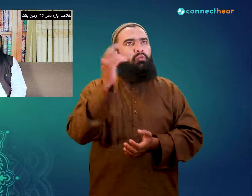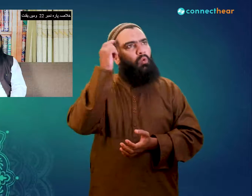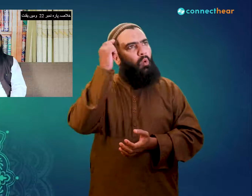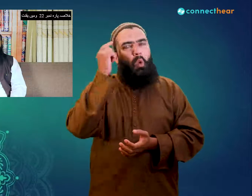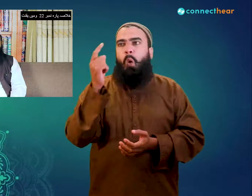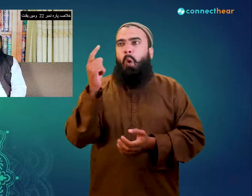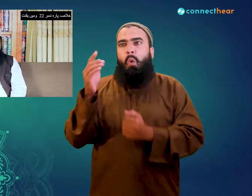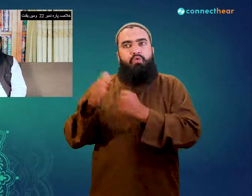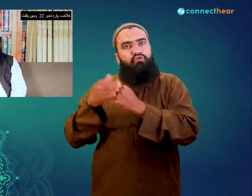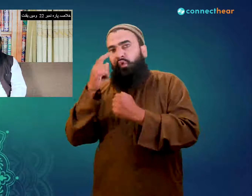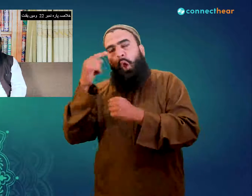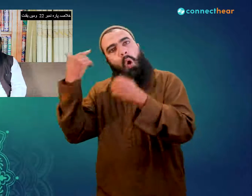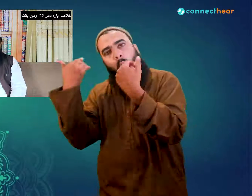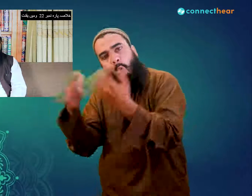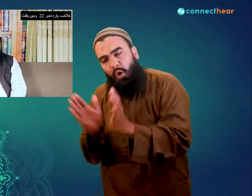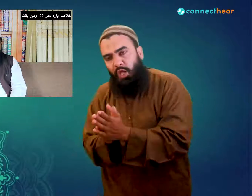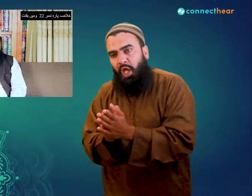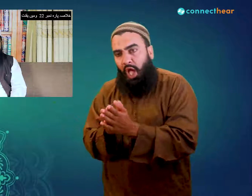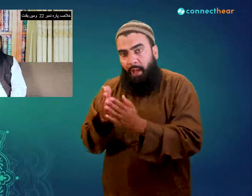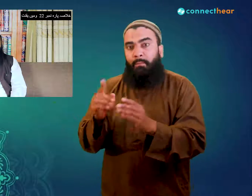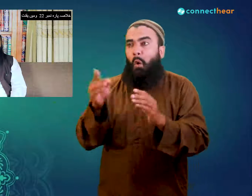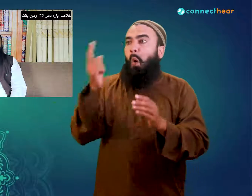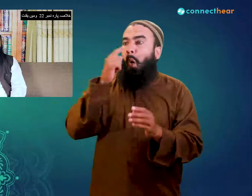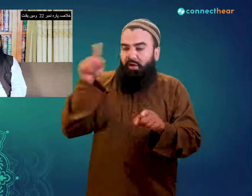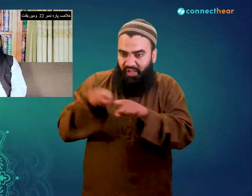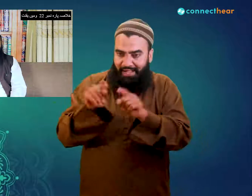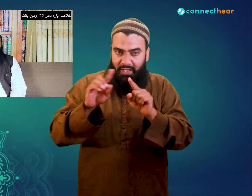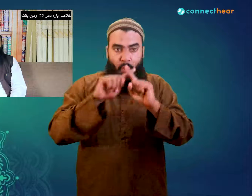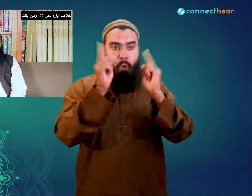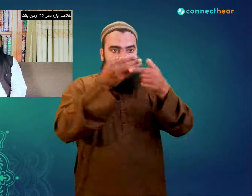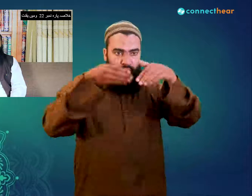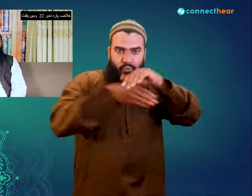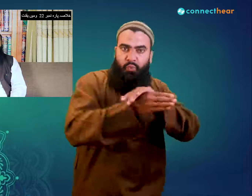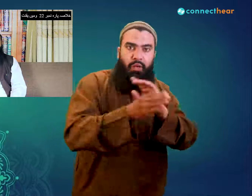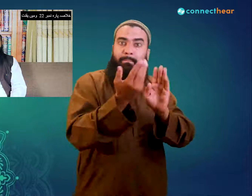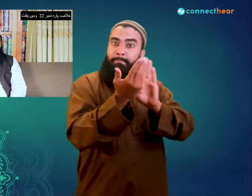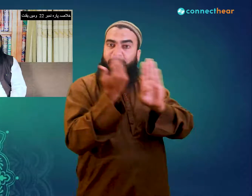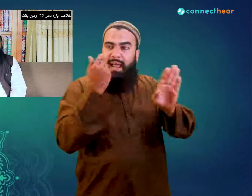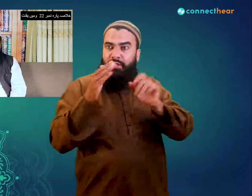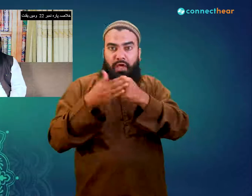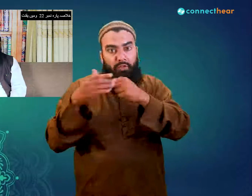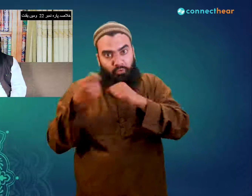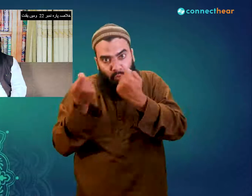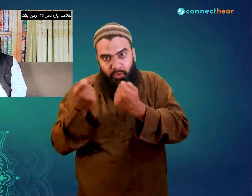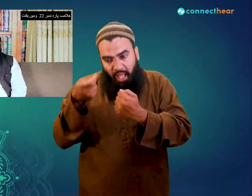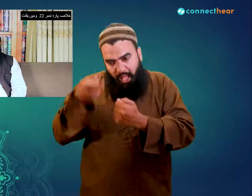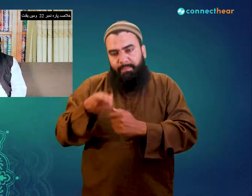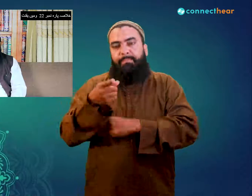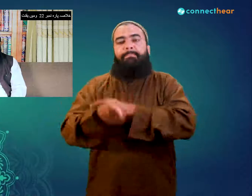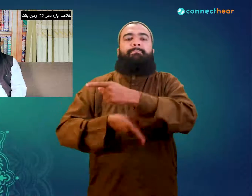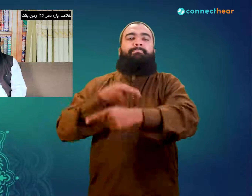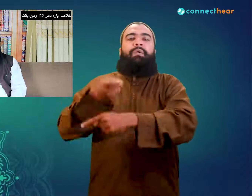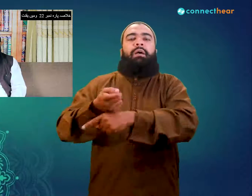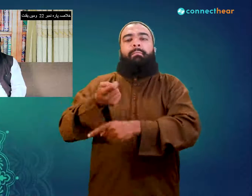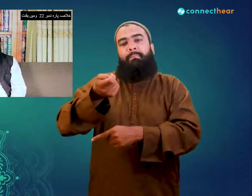اسے کچھ دے دلا کر رخصت کیا جائے، یہ مستحب بھی ہے اور مسنون بھی ہے۔